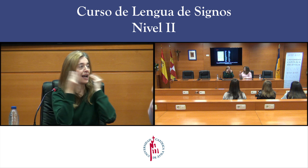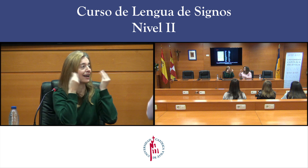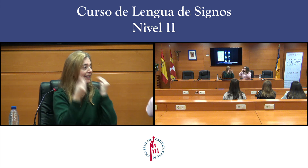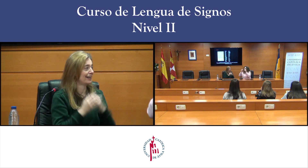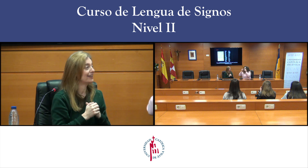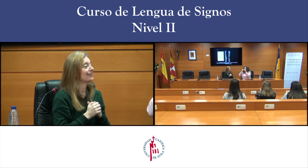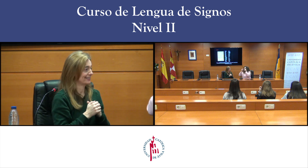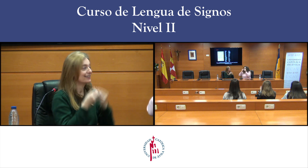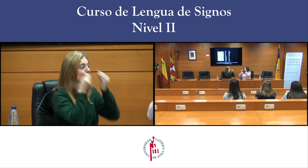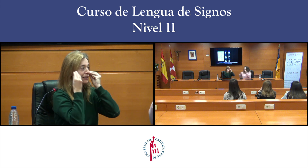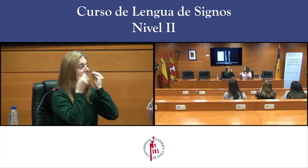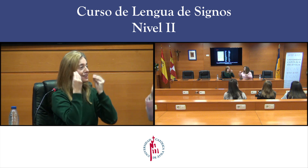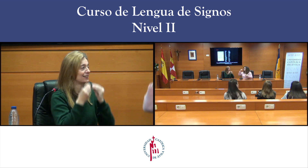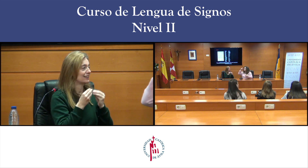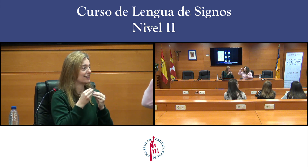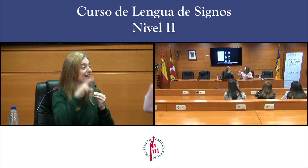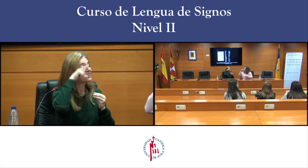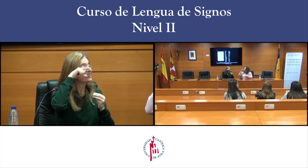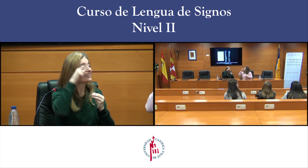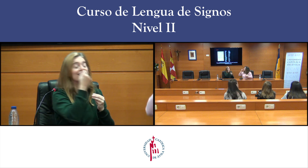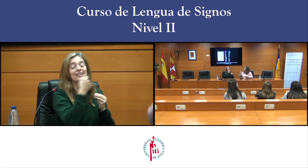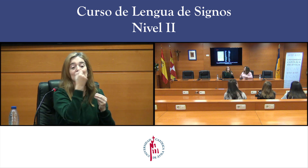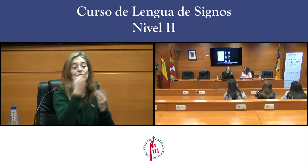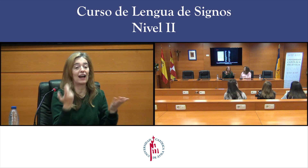maquillaje así o también se puede hacer así